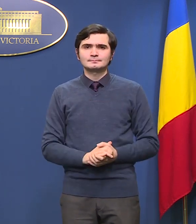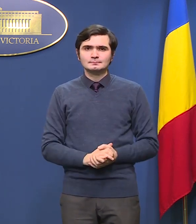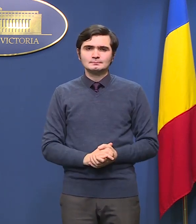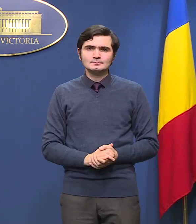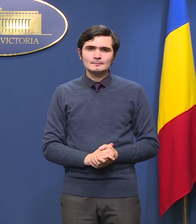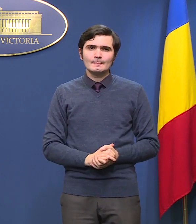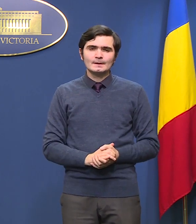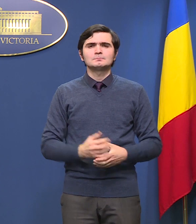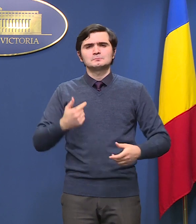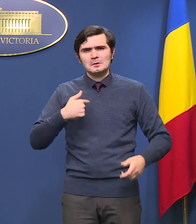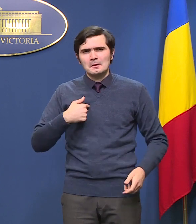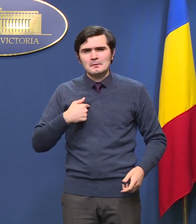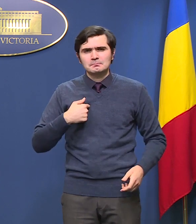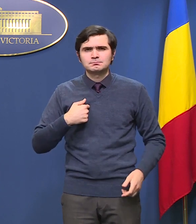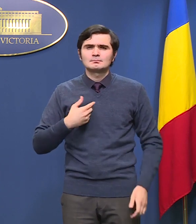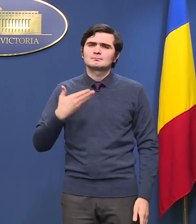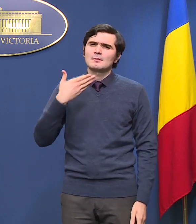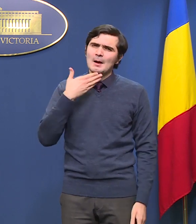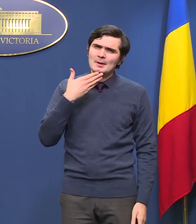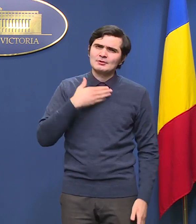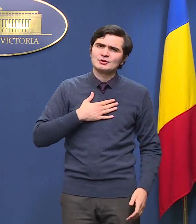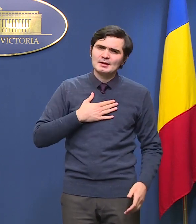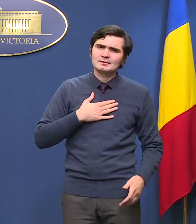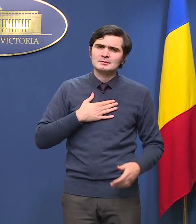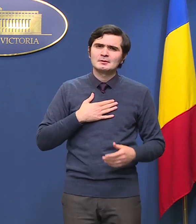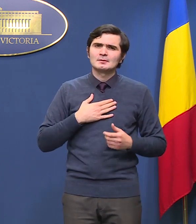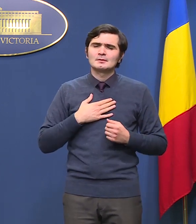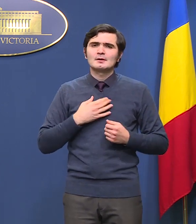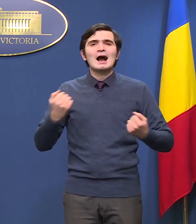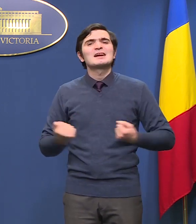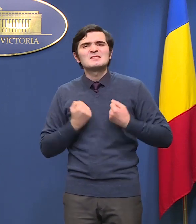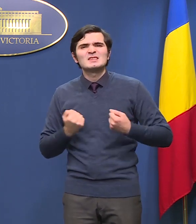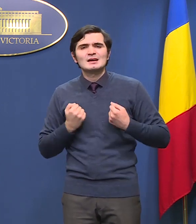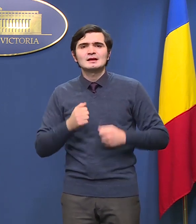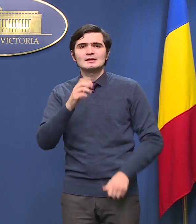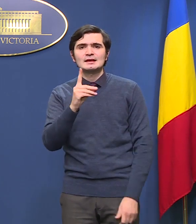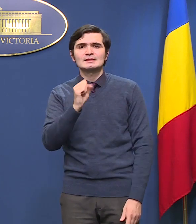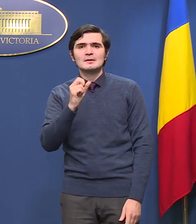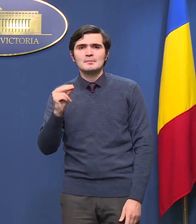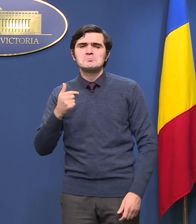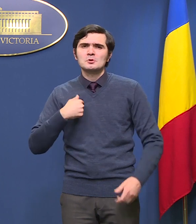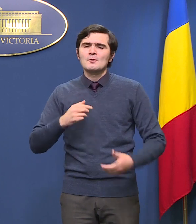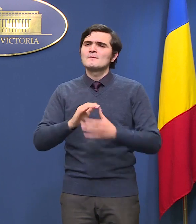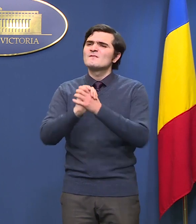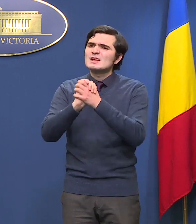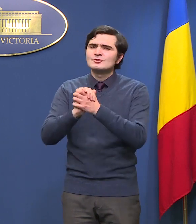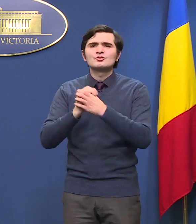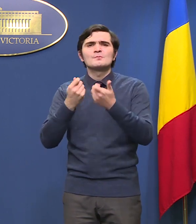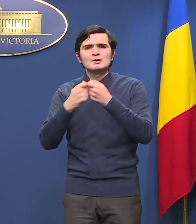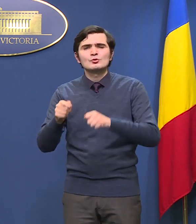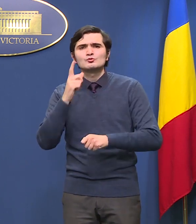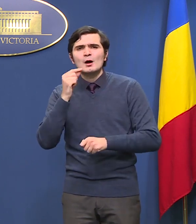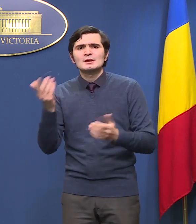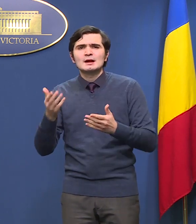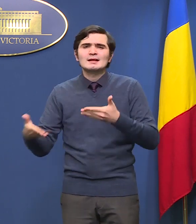Apreciez foarte mult activitatea DSP-urilor și îi felicit pe toți aceia care s-au alăturat dimers